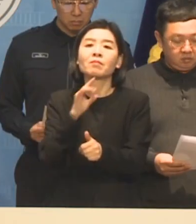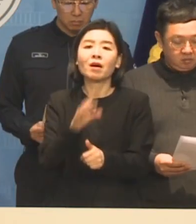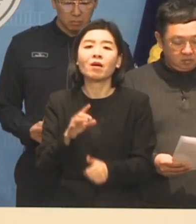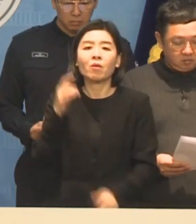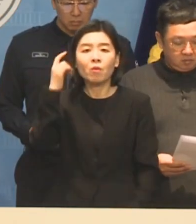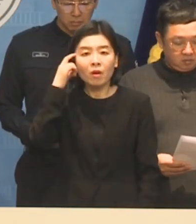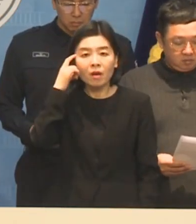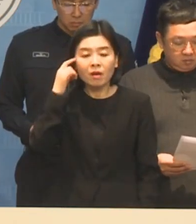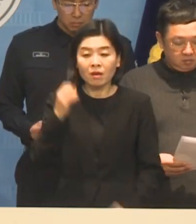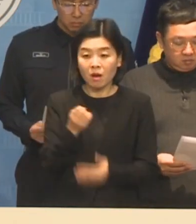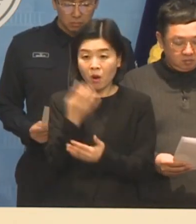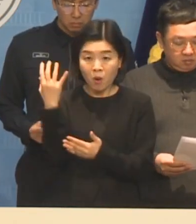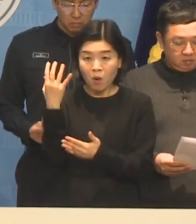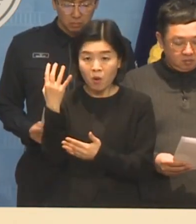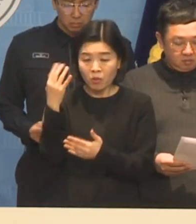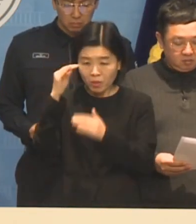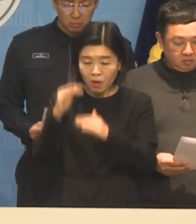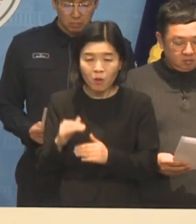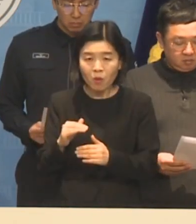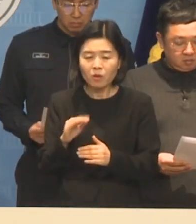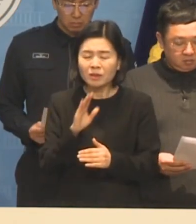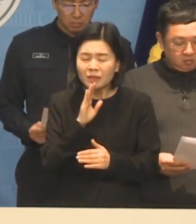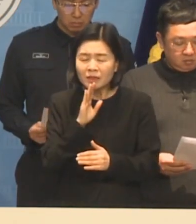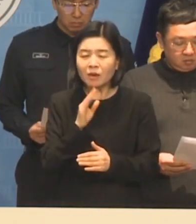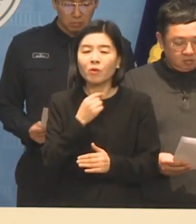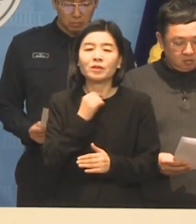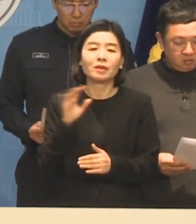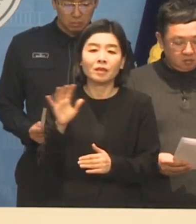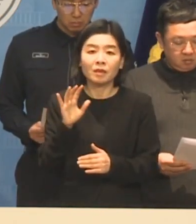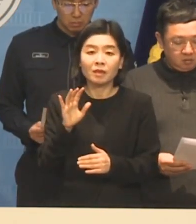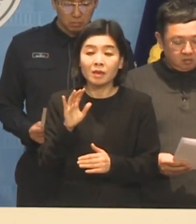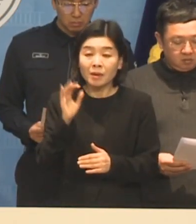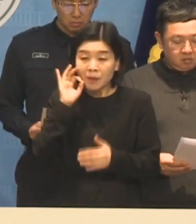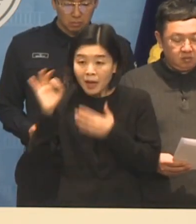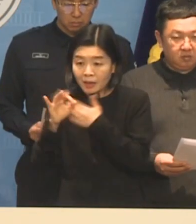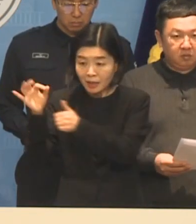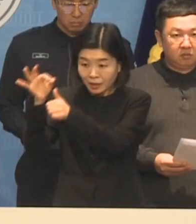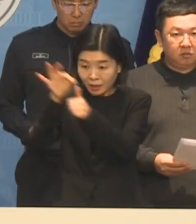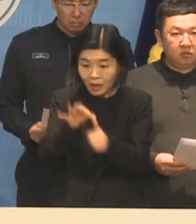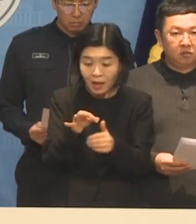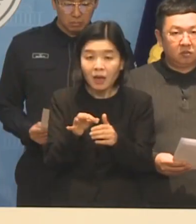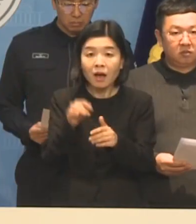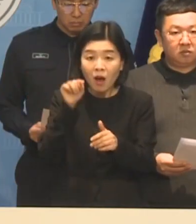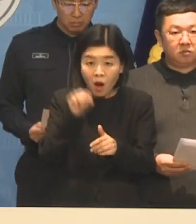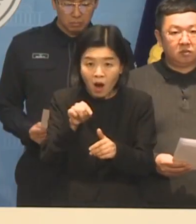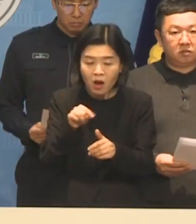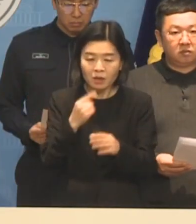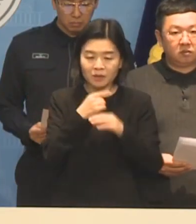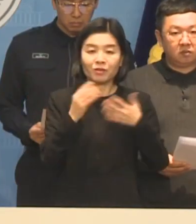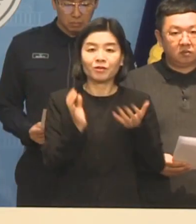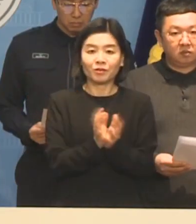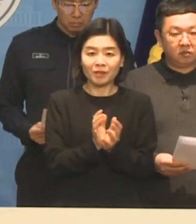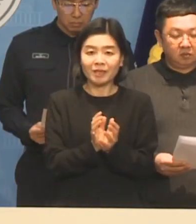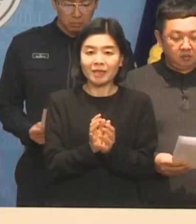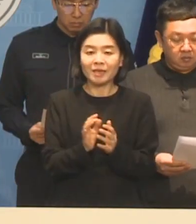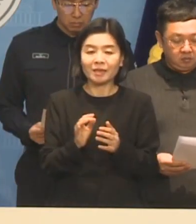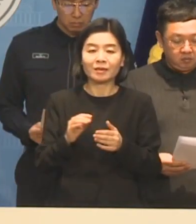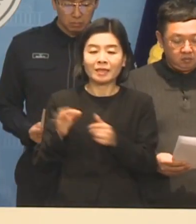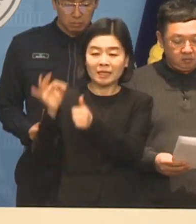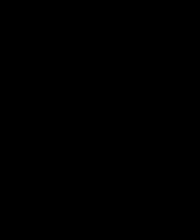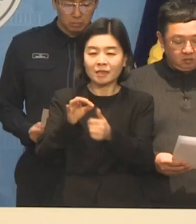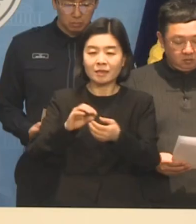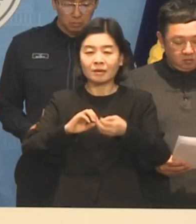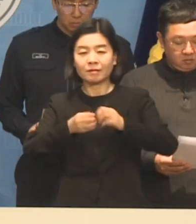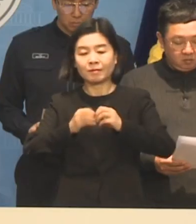아니길 바라지만 만약 인사 참사가 현실화된다면 민주당은 이 사태를 인사농단으로 규정하고